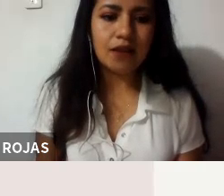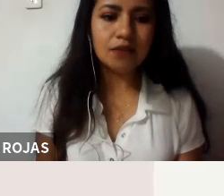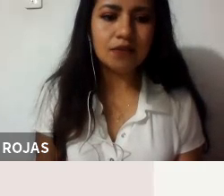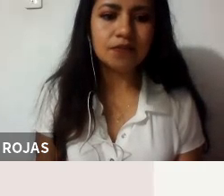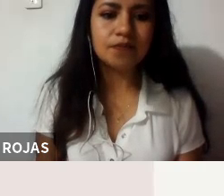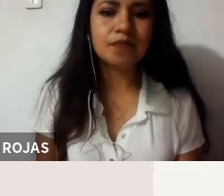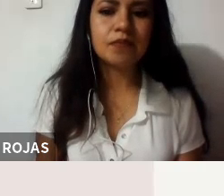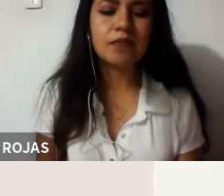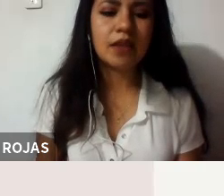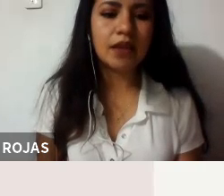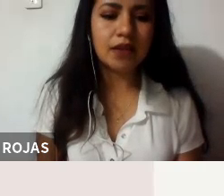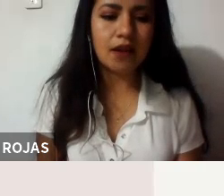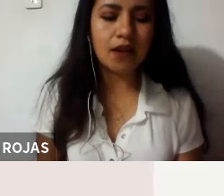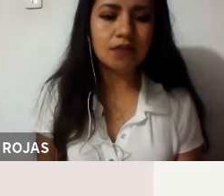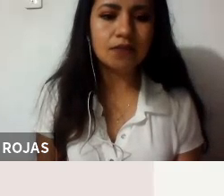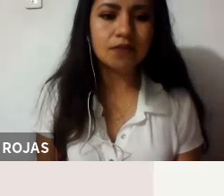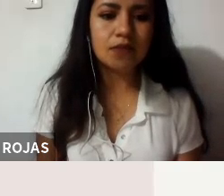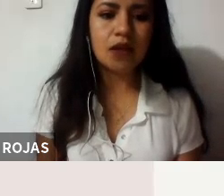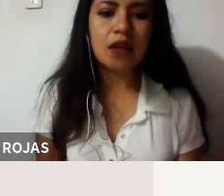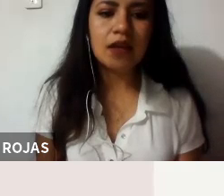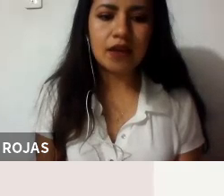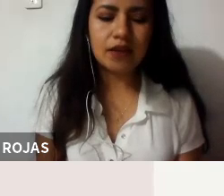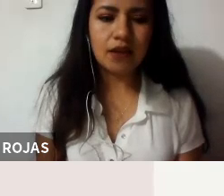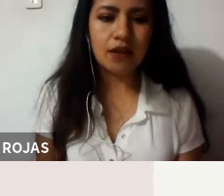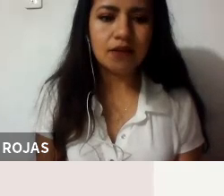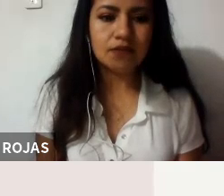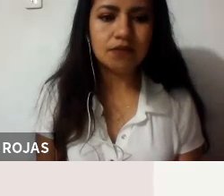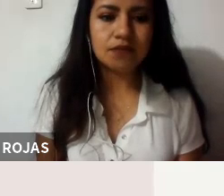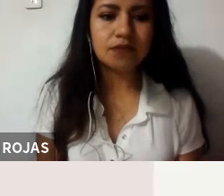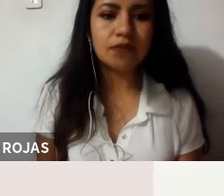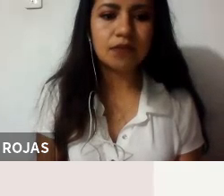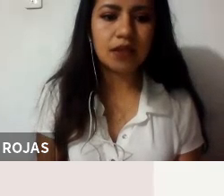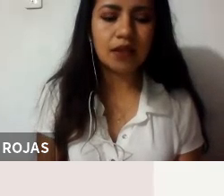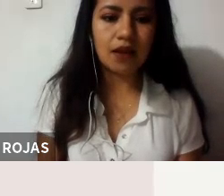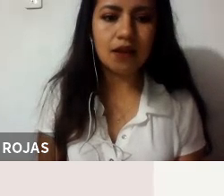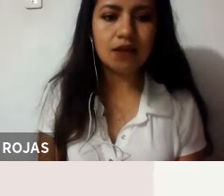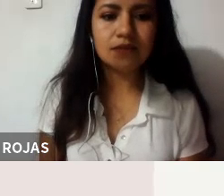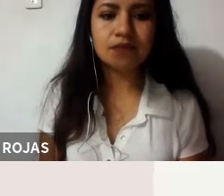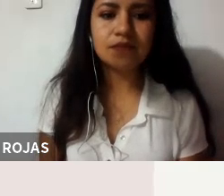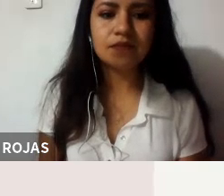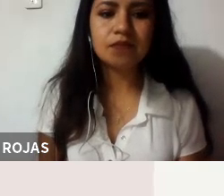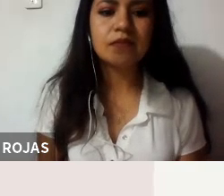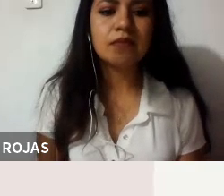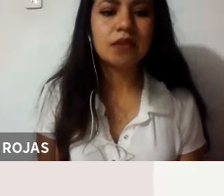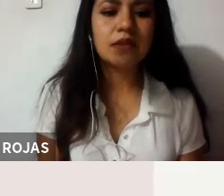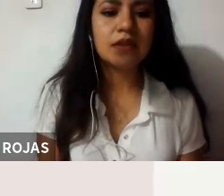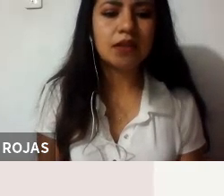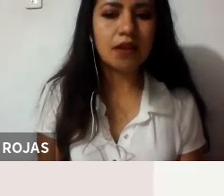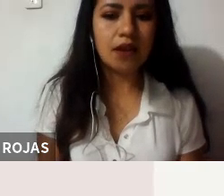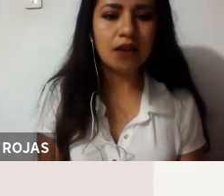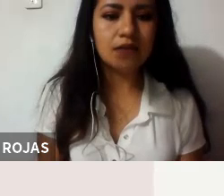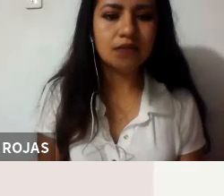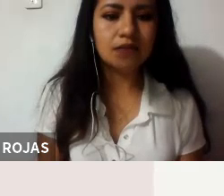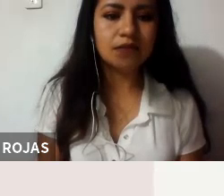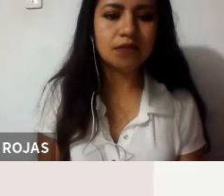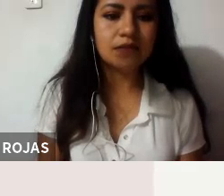¿Qué tal? ¿Qué tal? ¿Qué tal? ¿Qué tal? ¿Qué